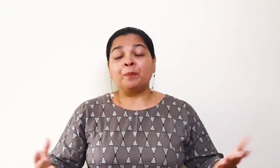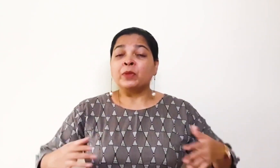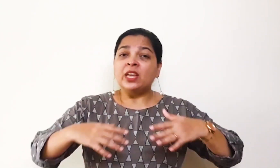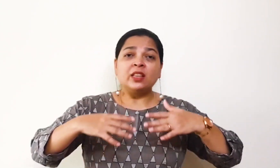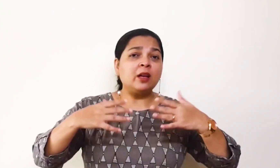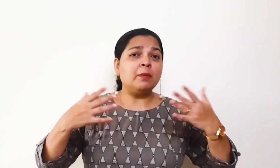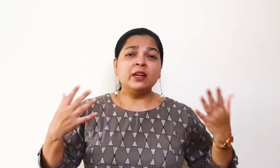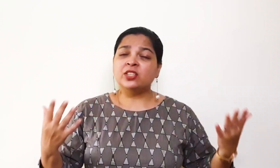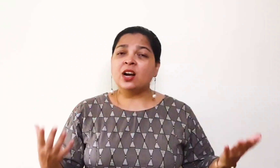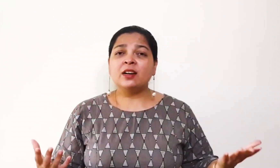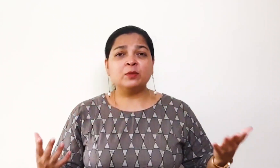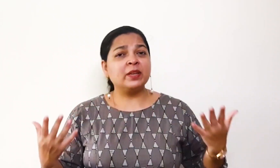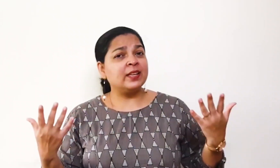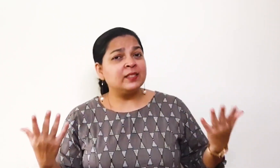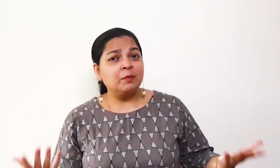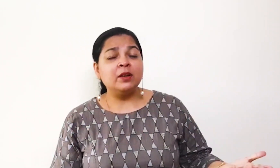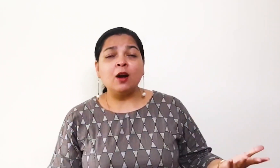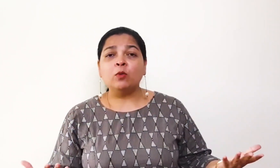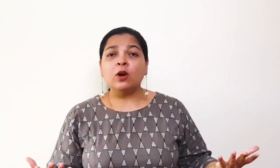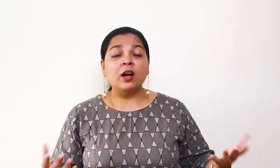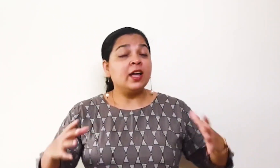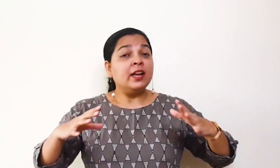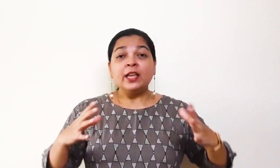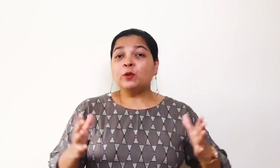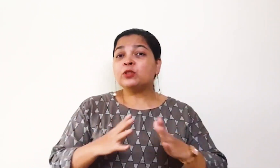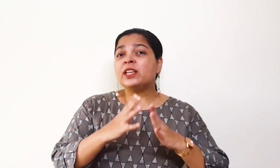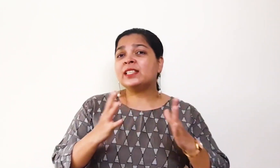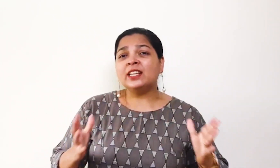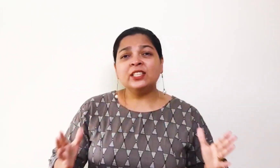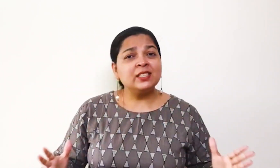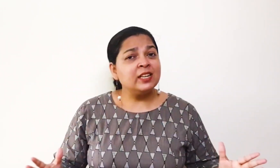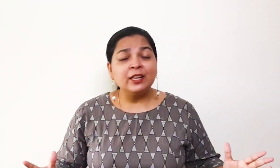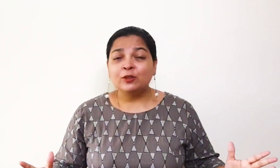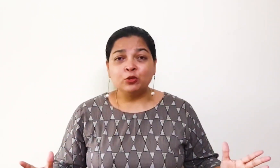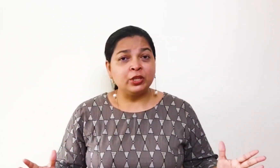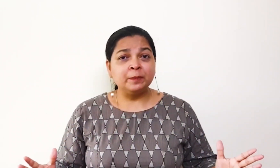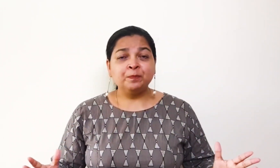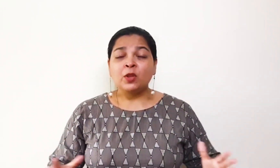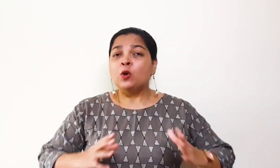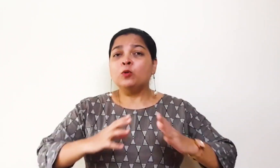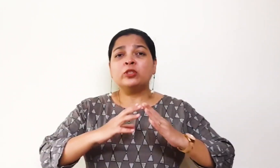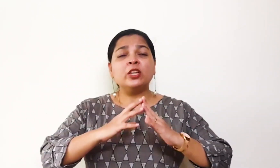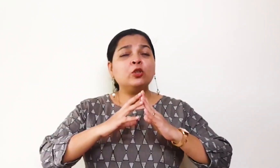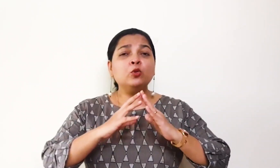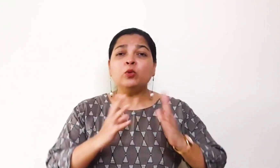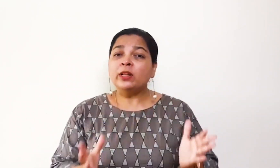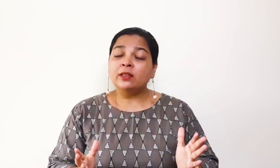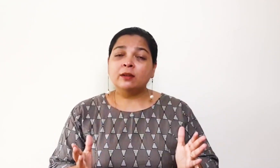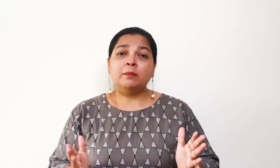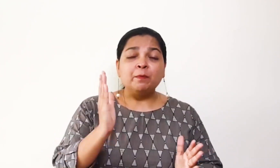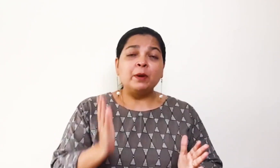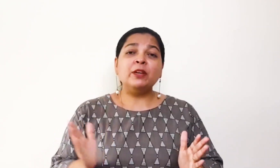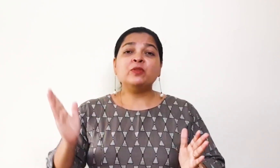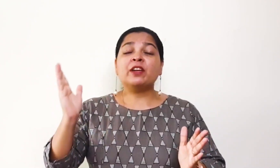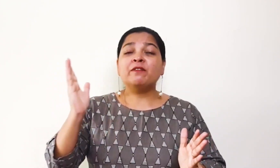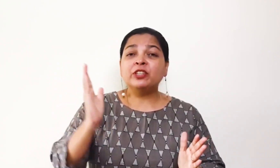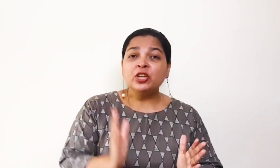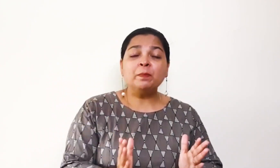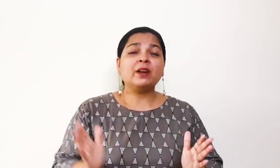केमिति जलमग्न हेबो मु केमिति एते बड़ जहाज बनेई पारिबे ए सबु कथा से भाबिले नहीं बरं से